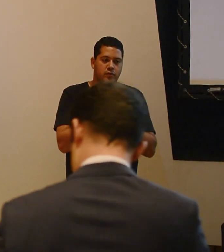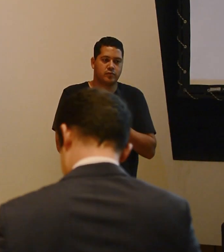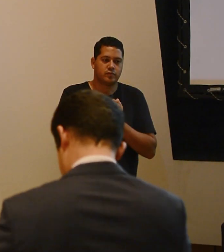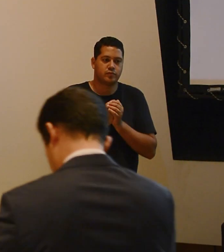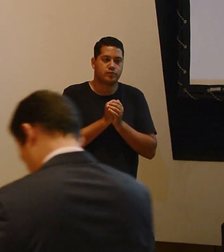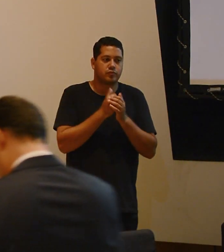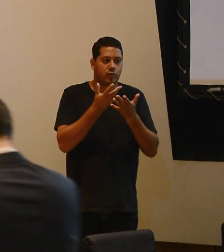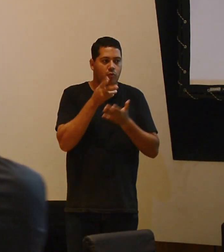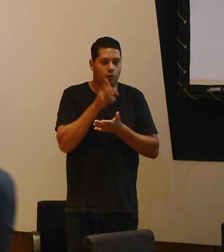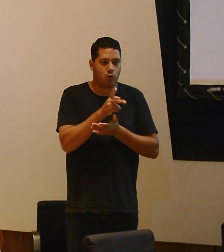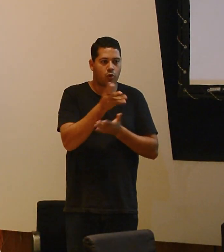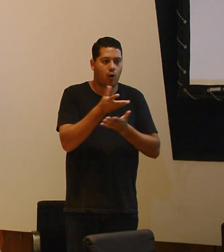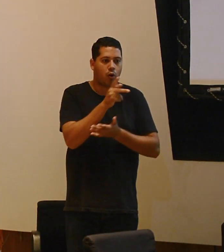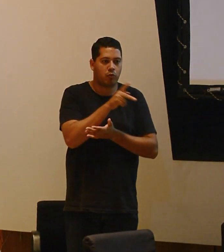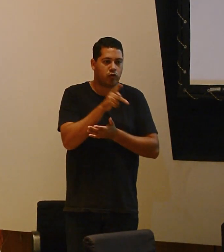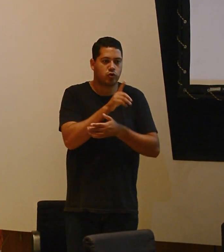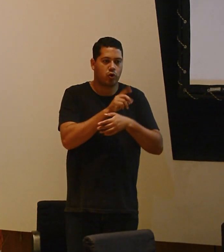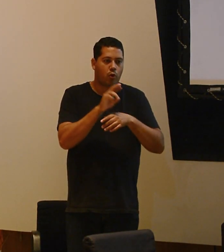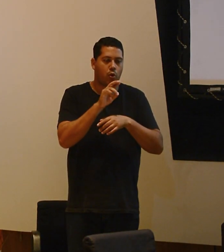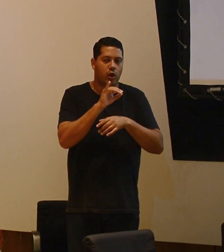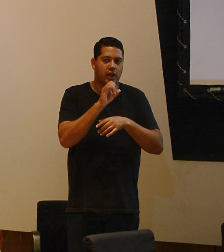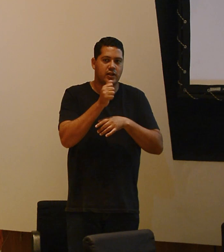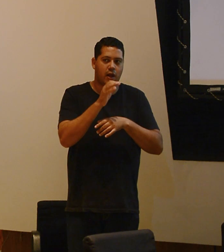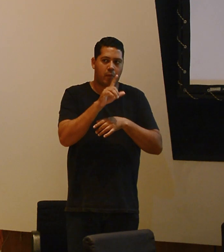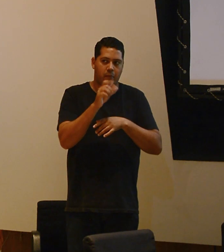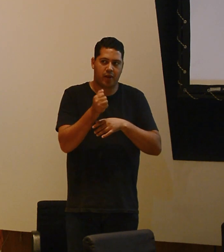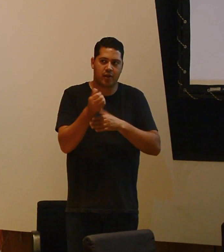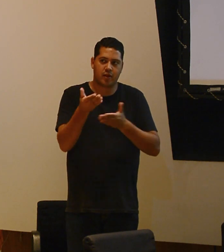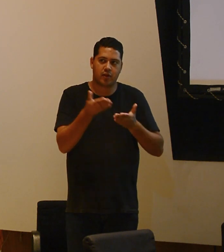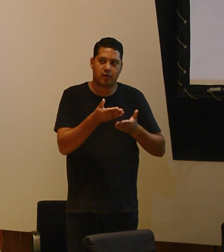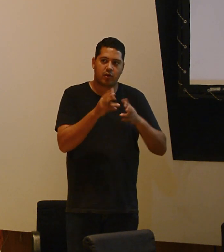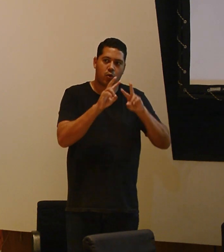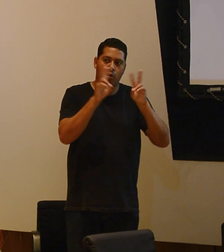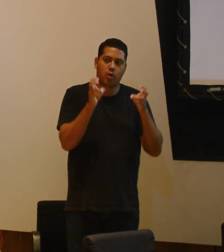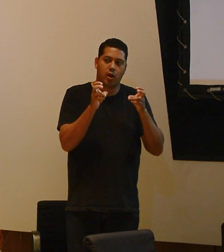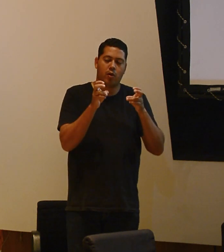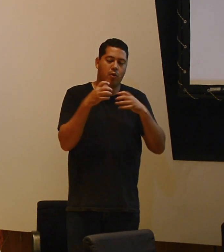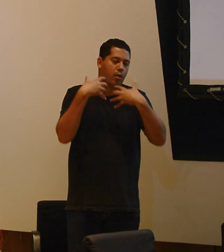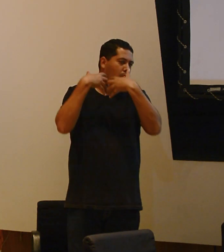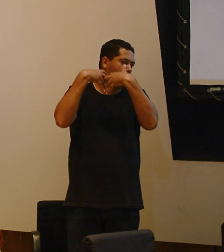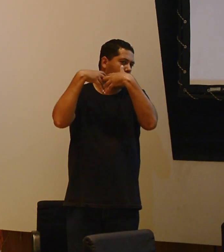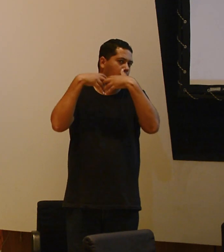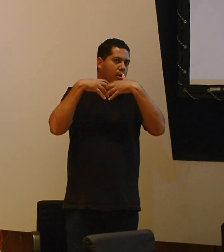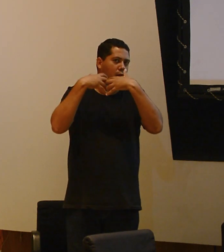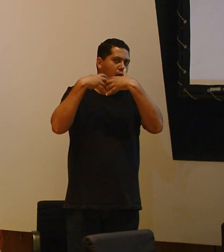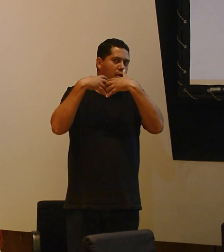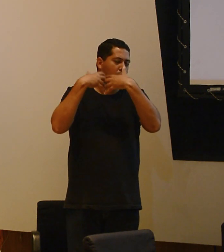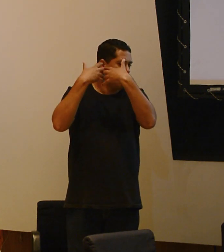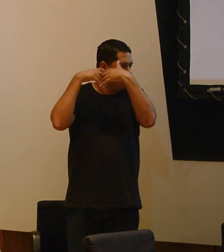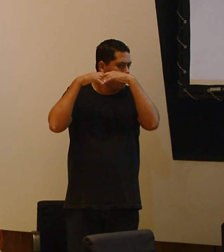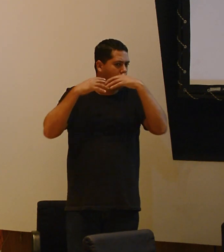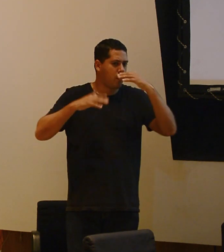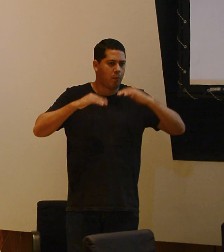Dando sequência, é a vez da professora doutora Isabela Silva trazer o tema neuroplasticidade no paciente